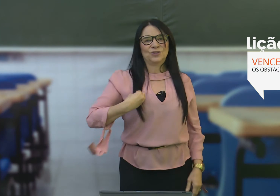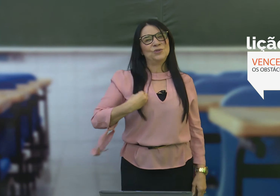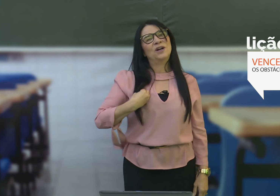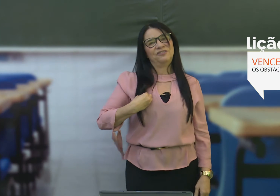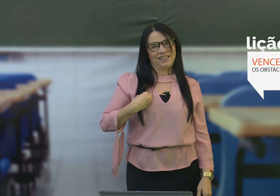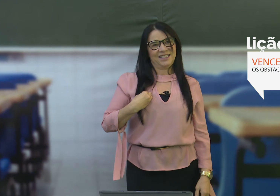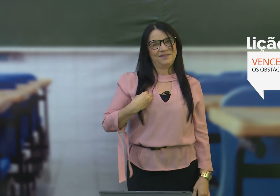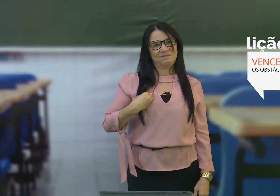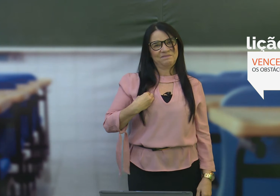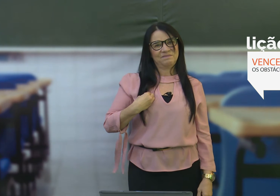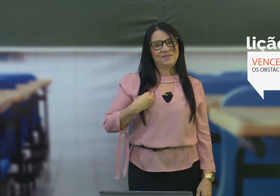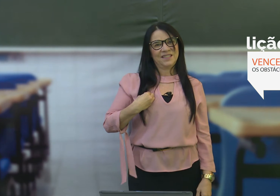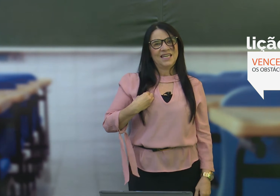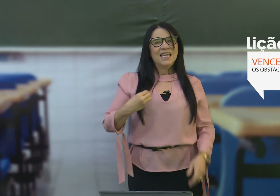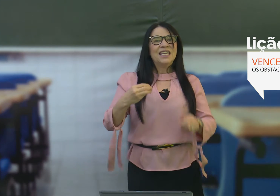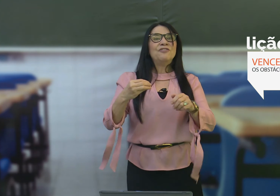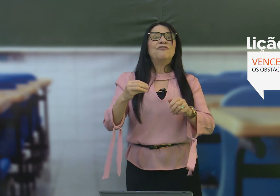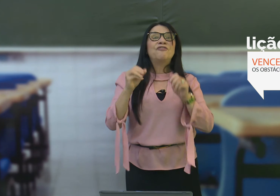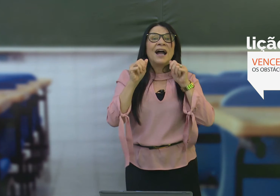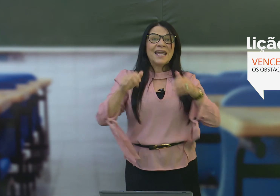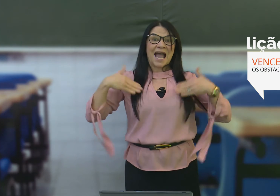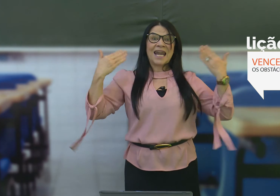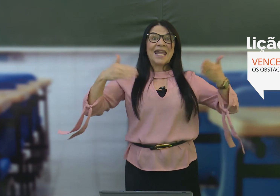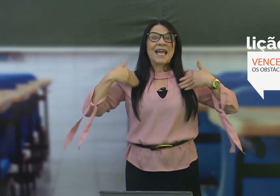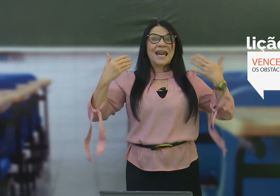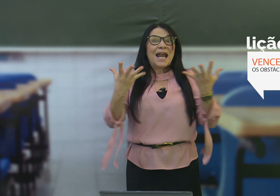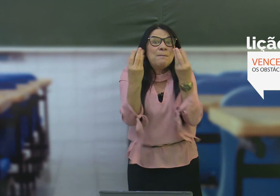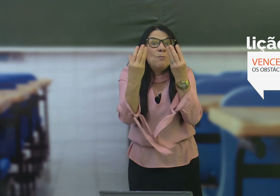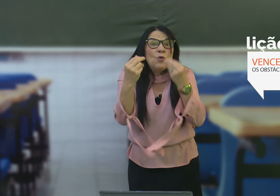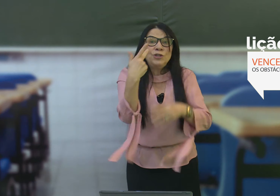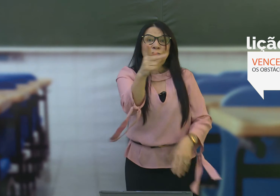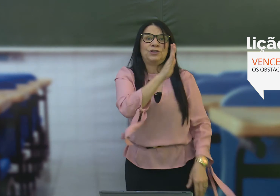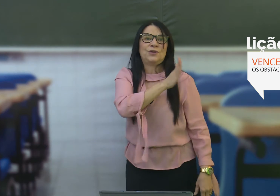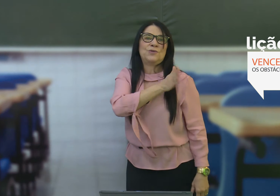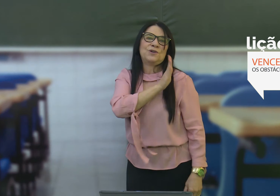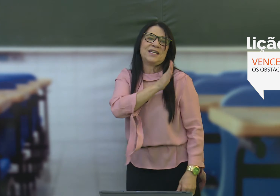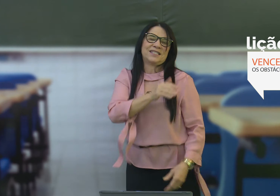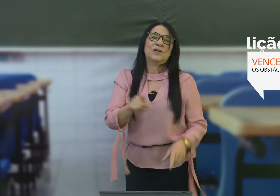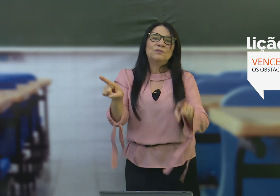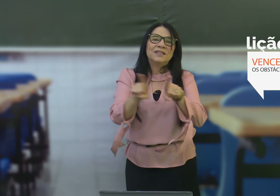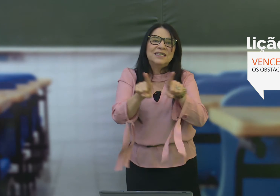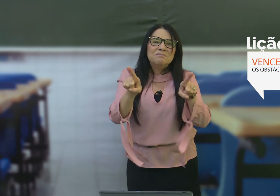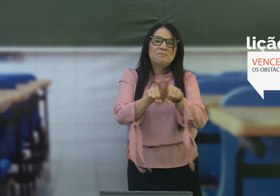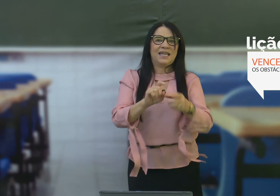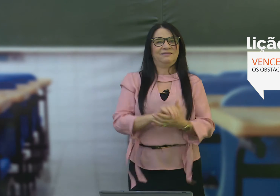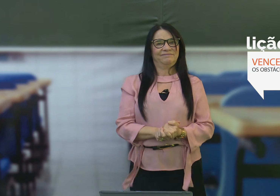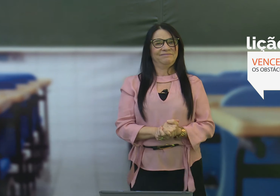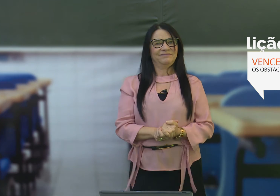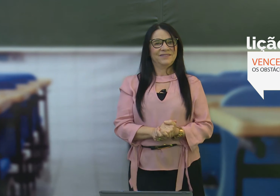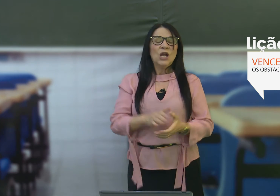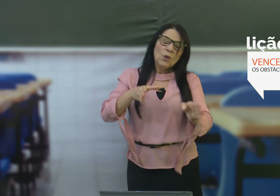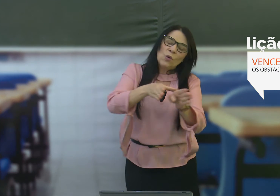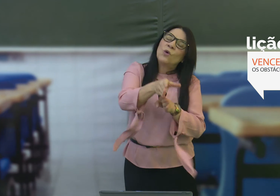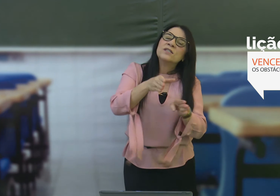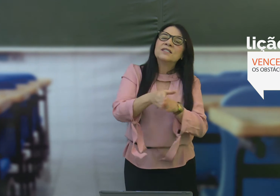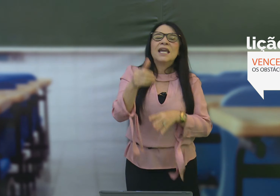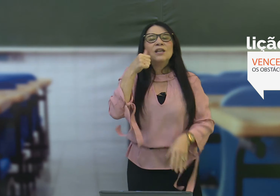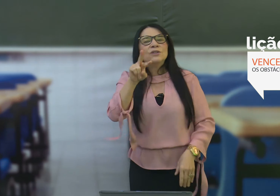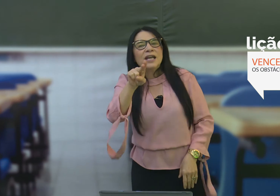tua vida. E vai alegrar muito o teu coração também. Um conselho da